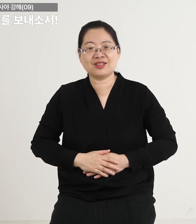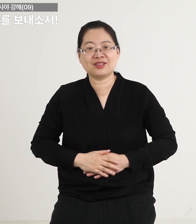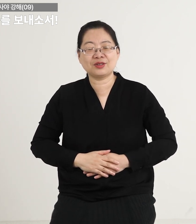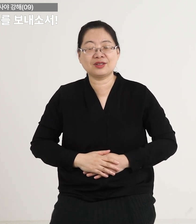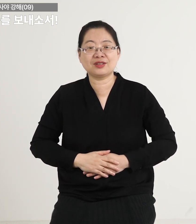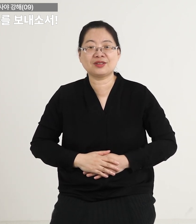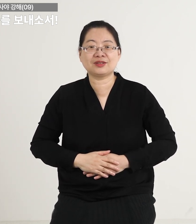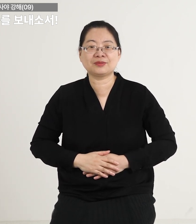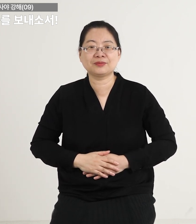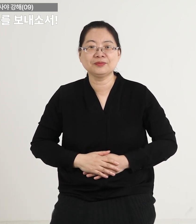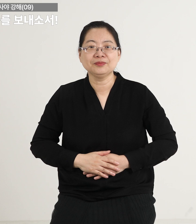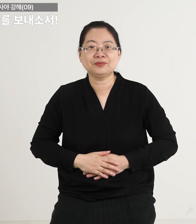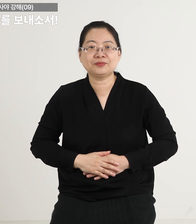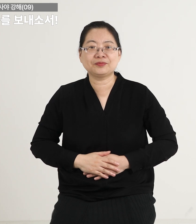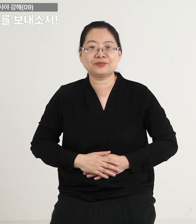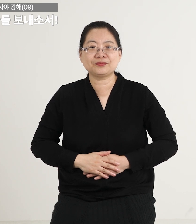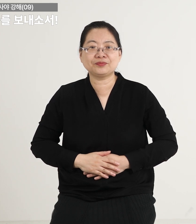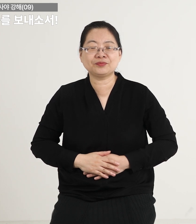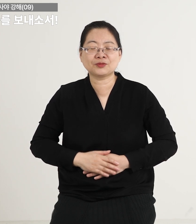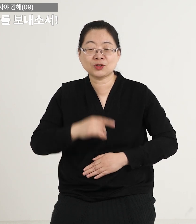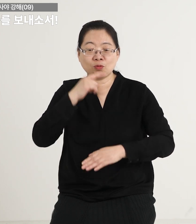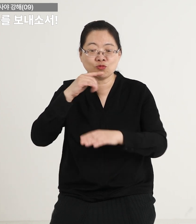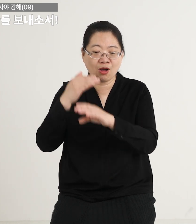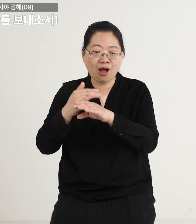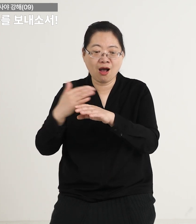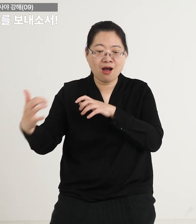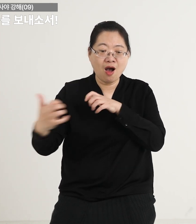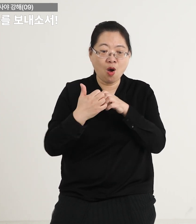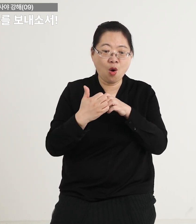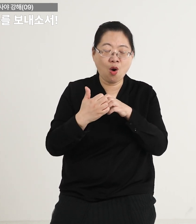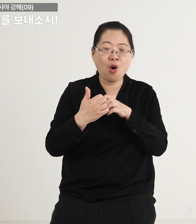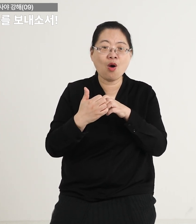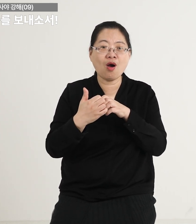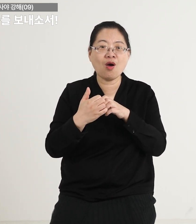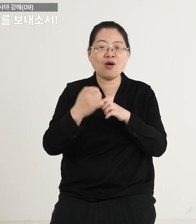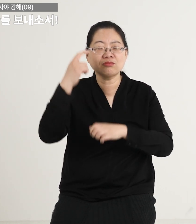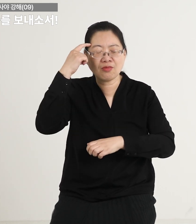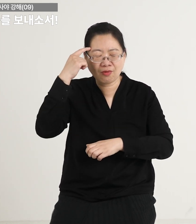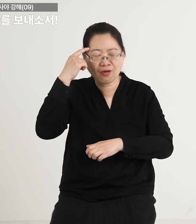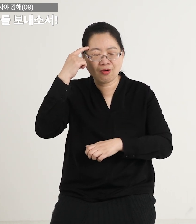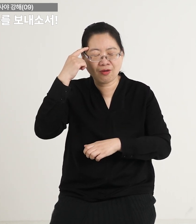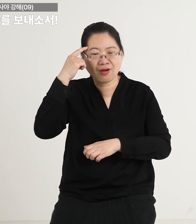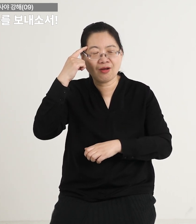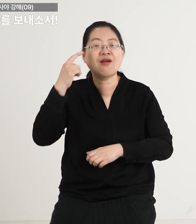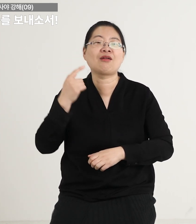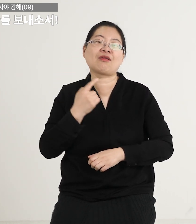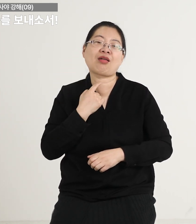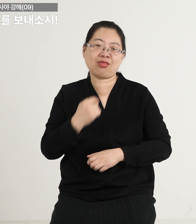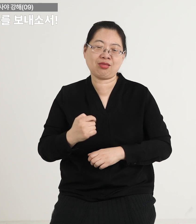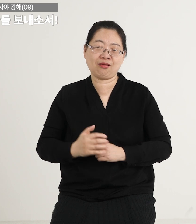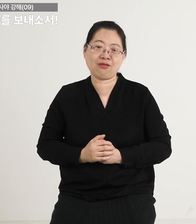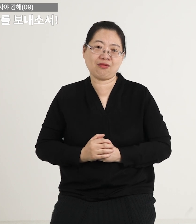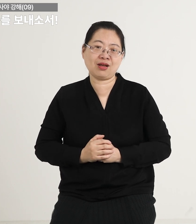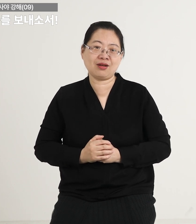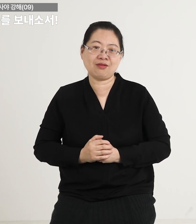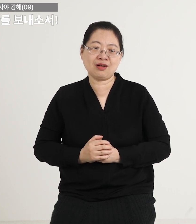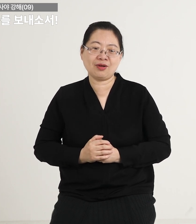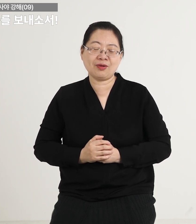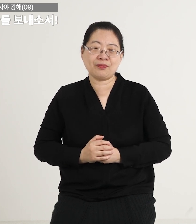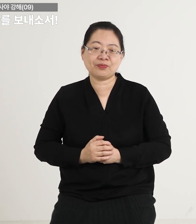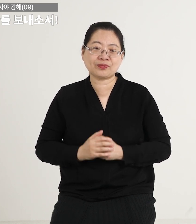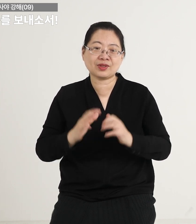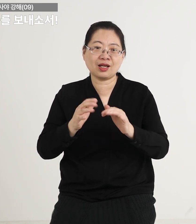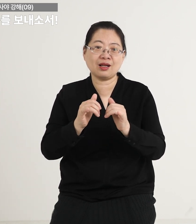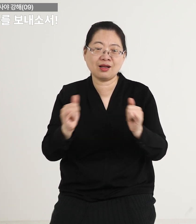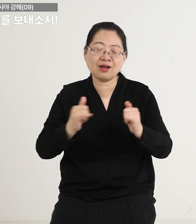바로 이제 북쪽에서 쳐들어오고 난리가 날 줄 알았죠. 그때 그 백성들의